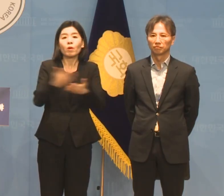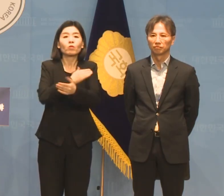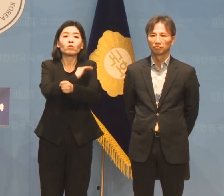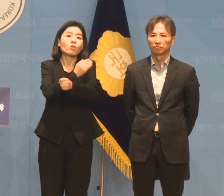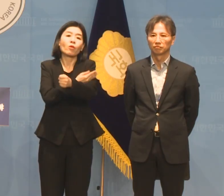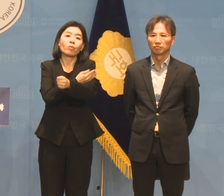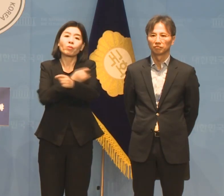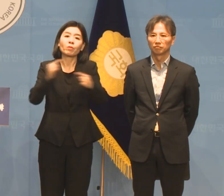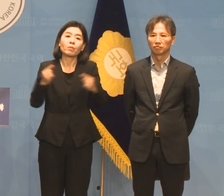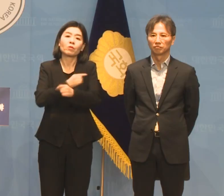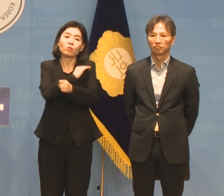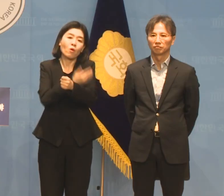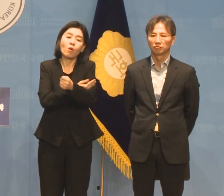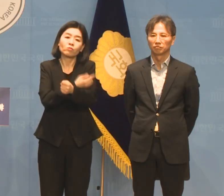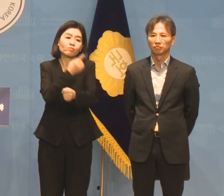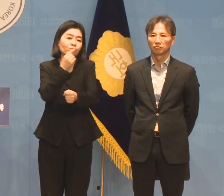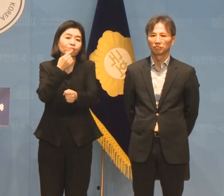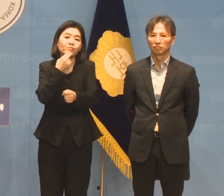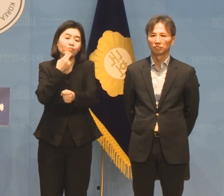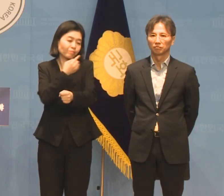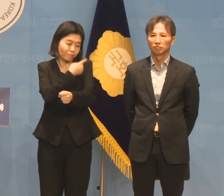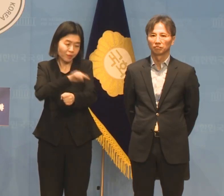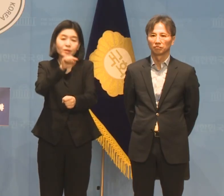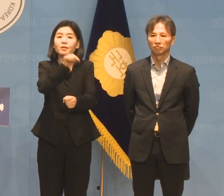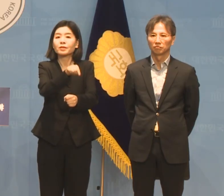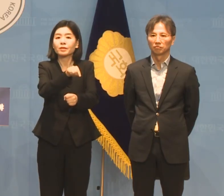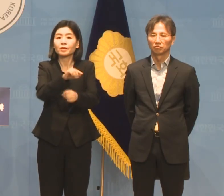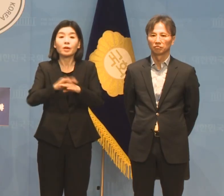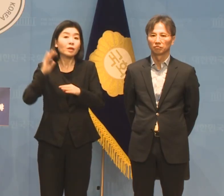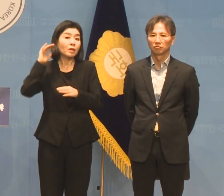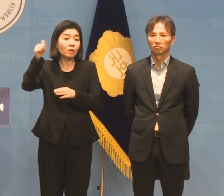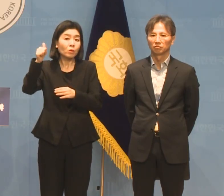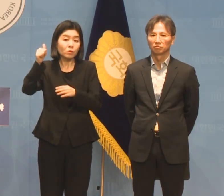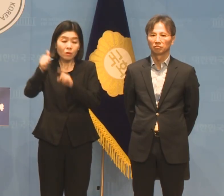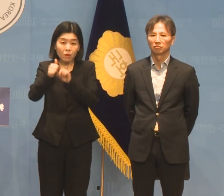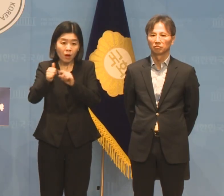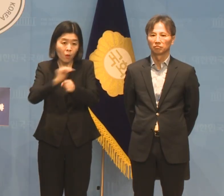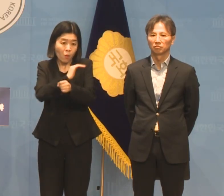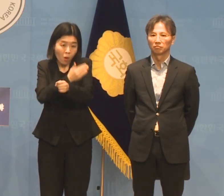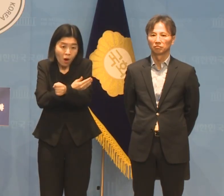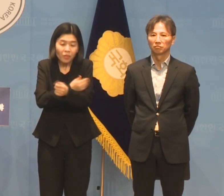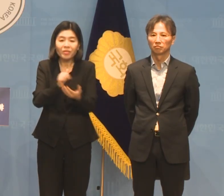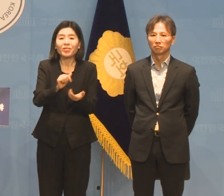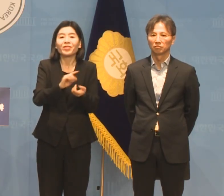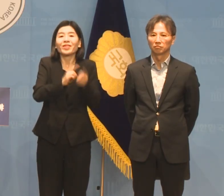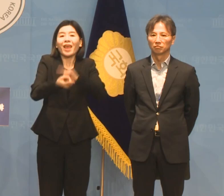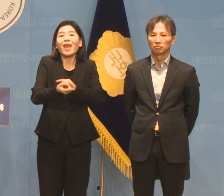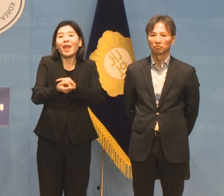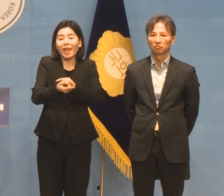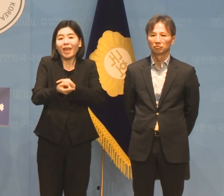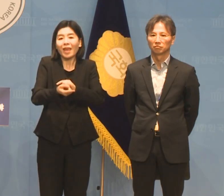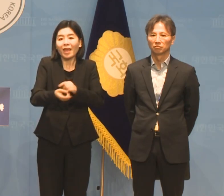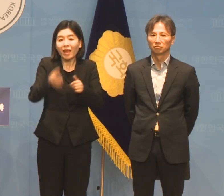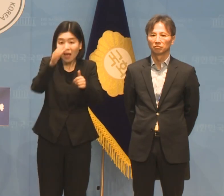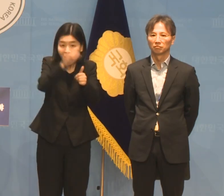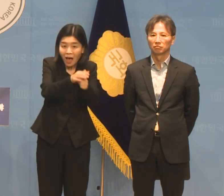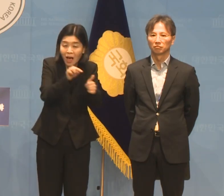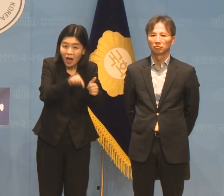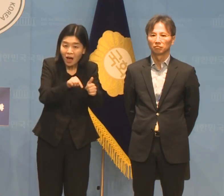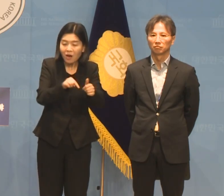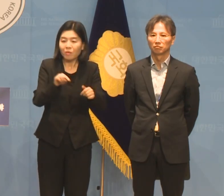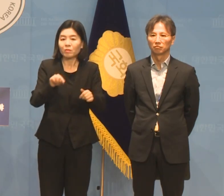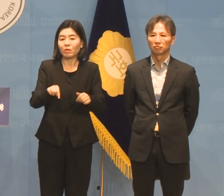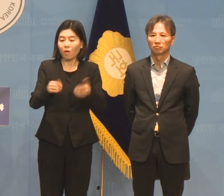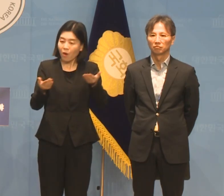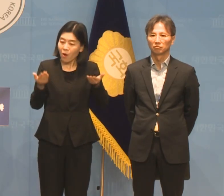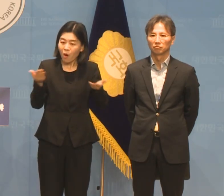한 대행은 대통령 권한 대행과 선출된 대통령 간에 수행할 수 있는 업무의 차이가 없다고 합니다.